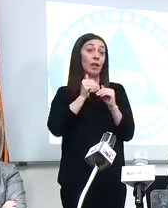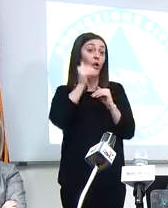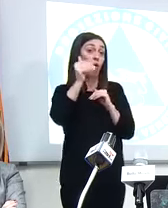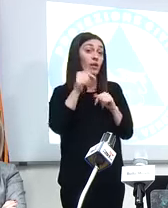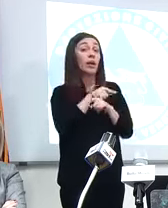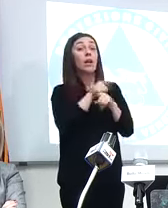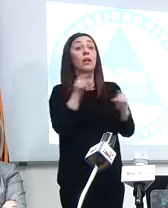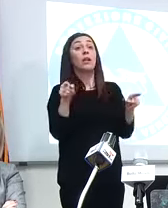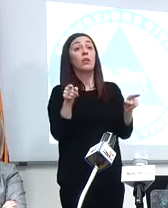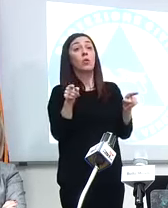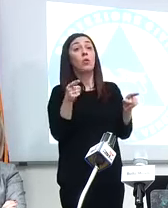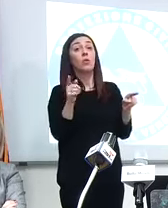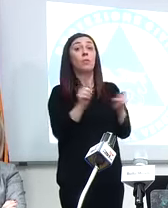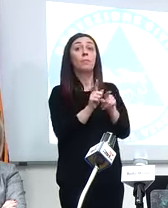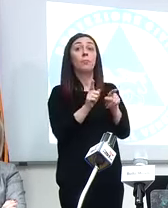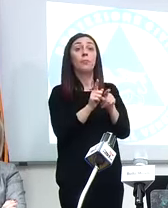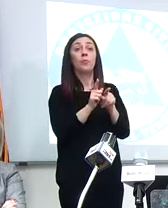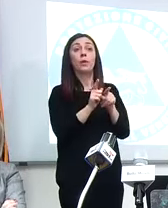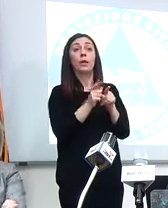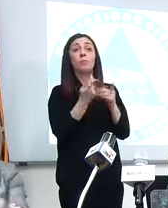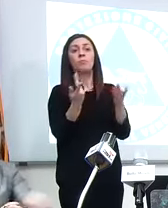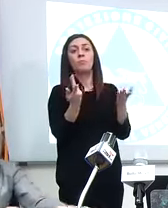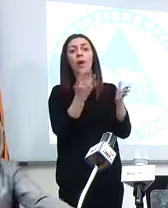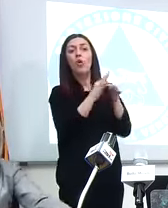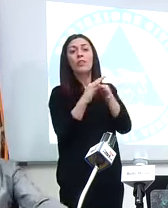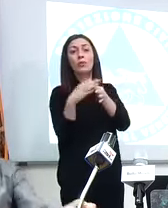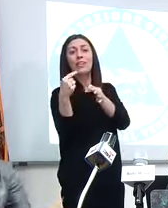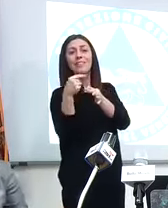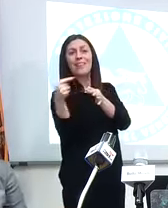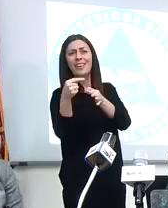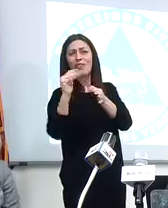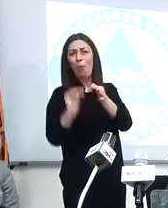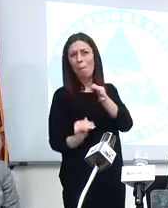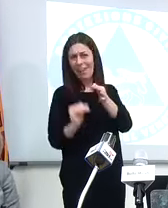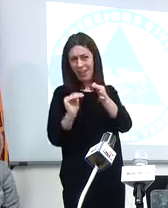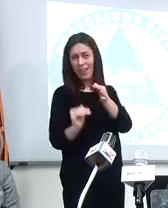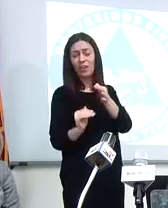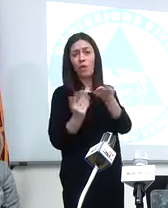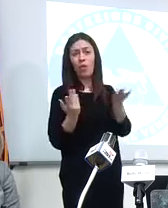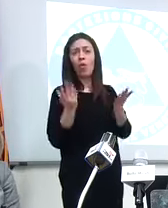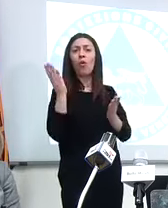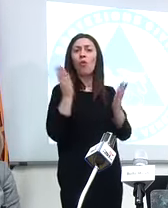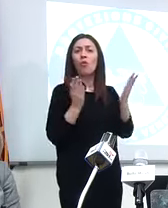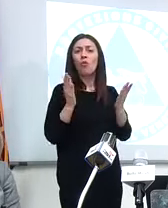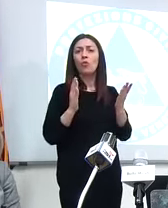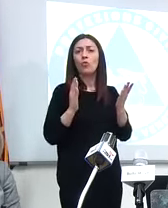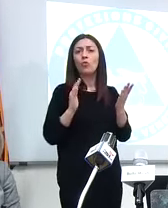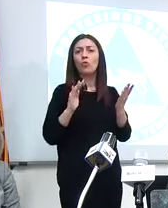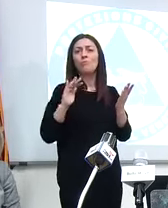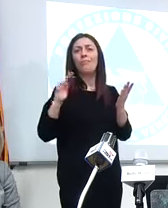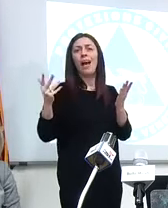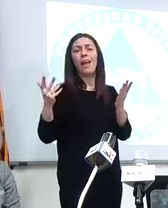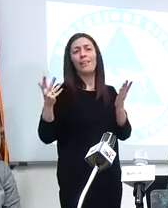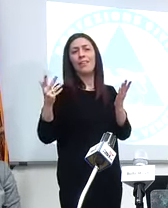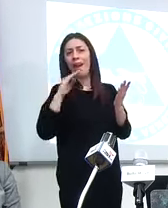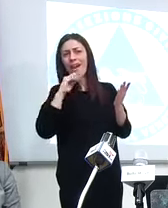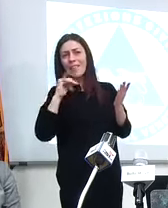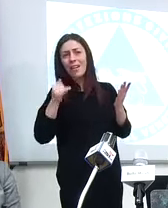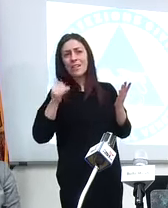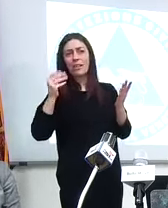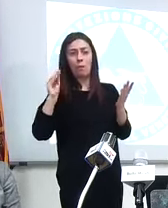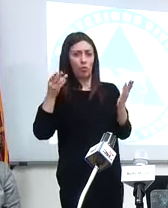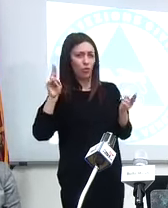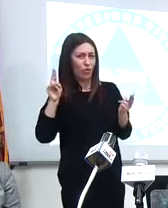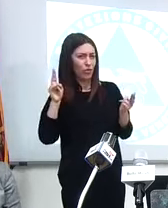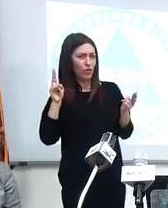minor esiti negativi rispetto a quelle nella fascia, però chiaramente queste sono tutte cose da